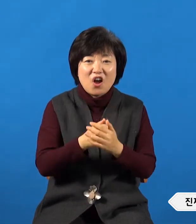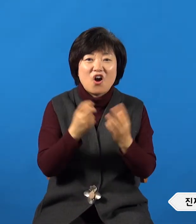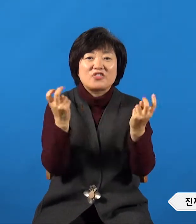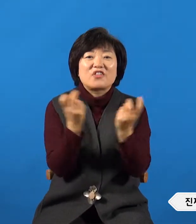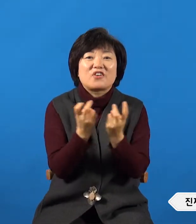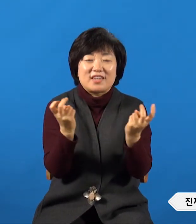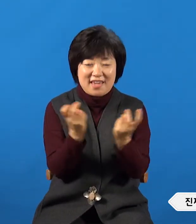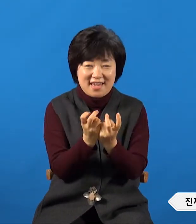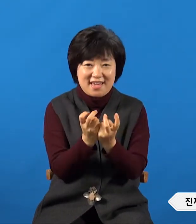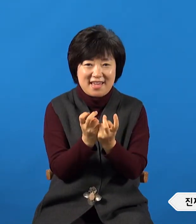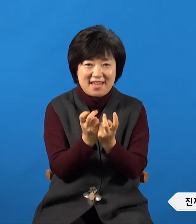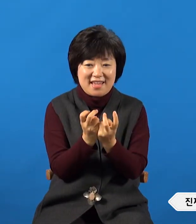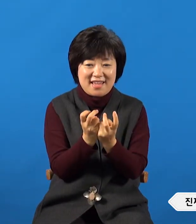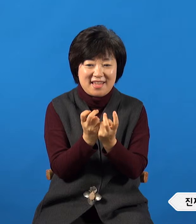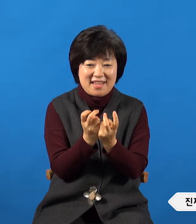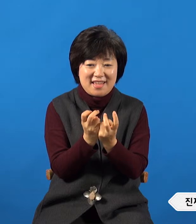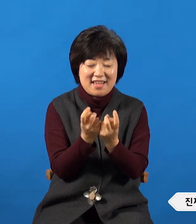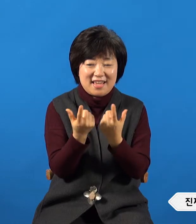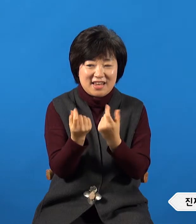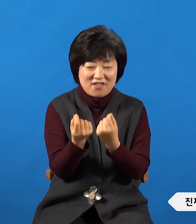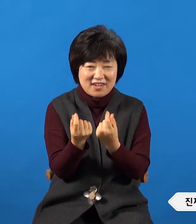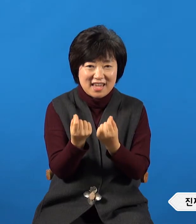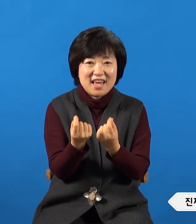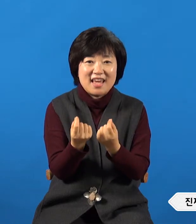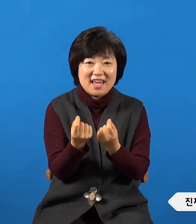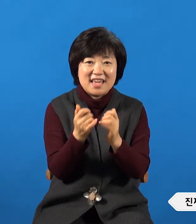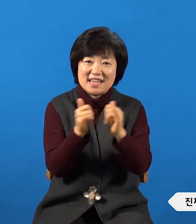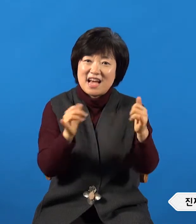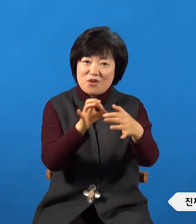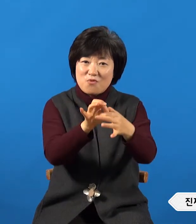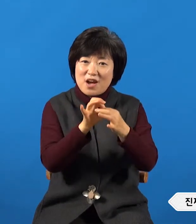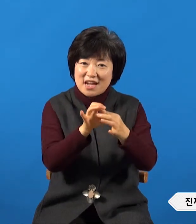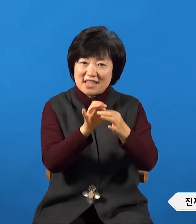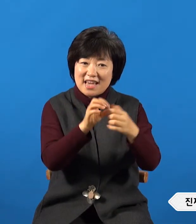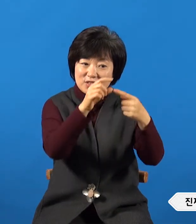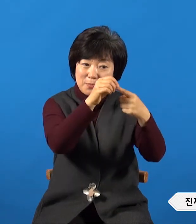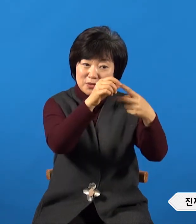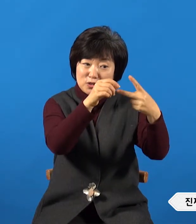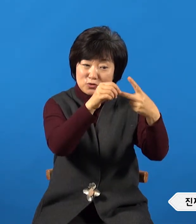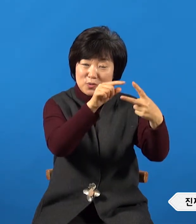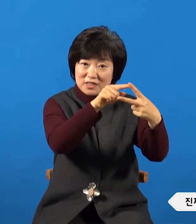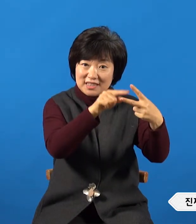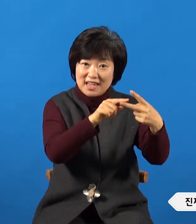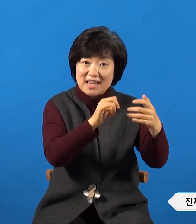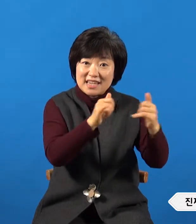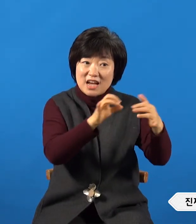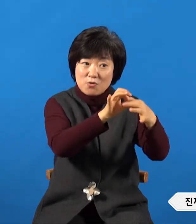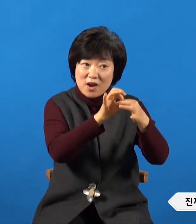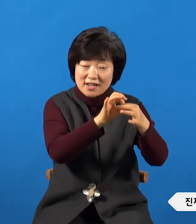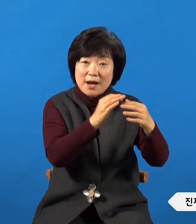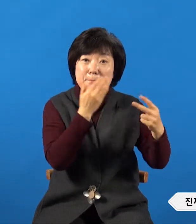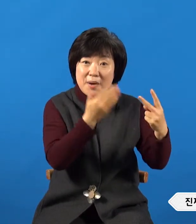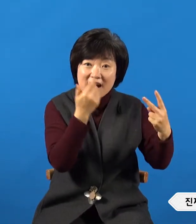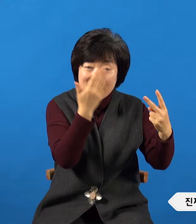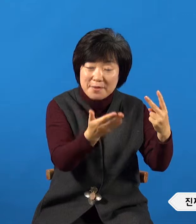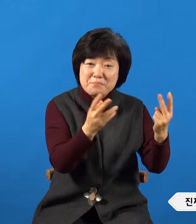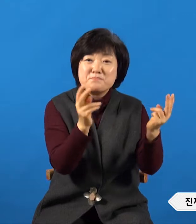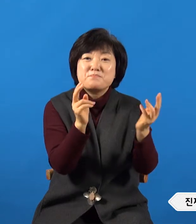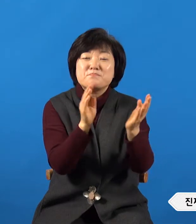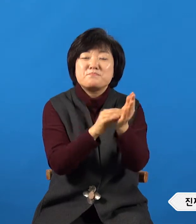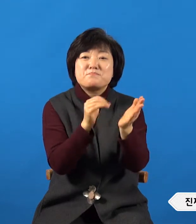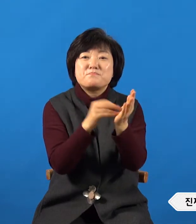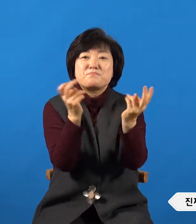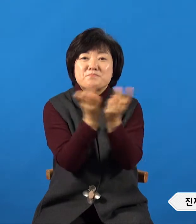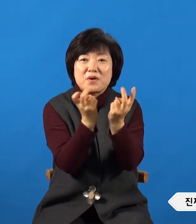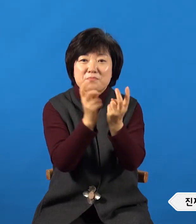말씀합니다. 어떻게 이런 인간관계가 가능할 것인가를 말씀합니다. 그러므로 세